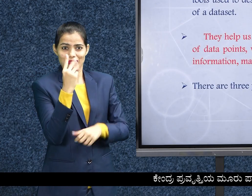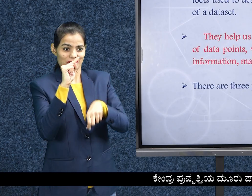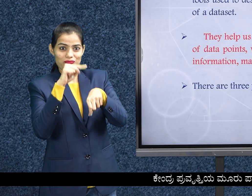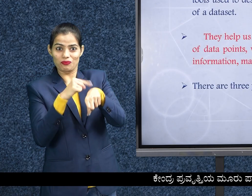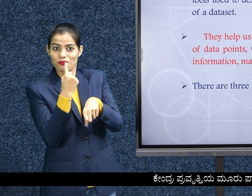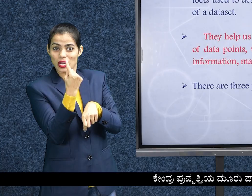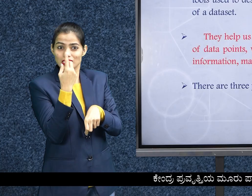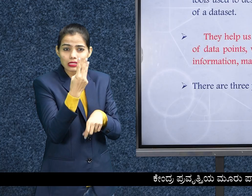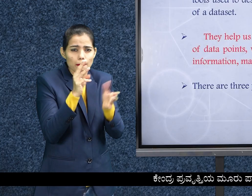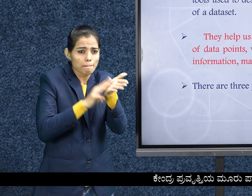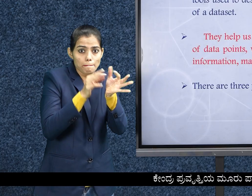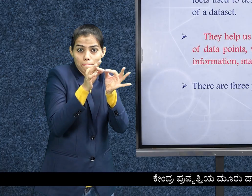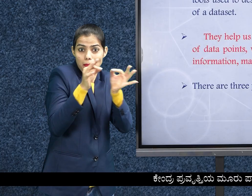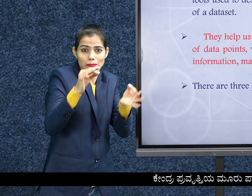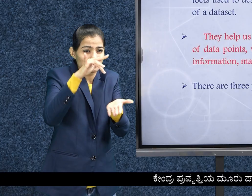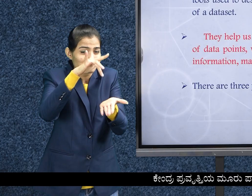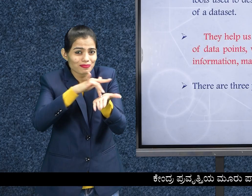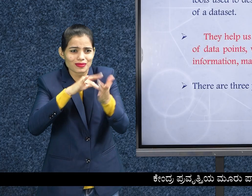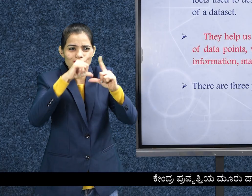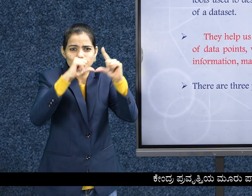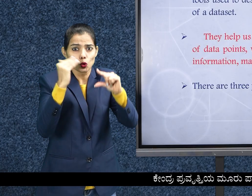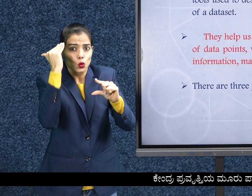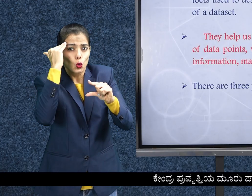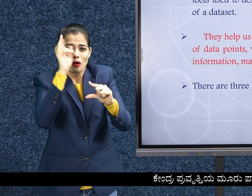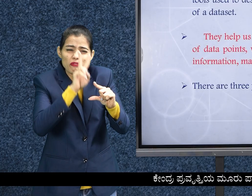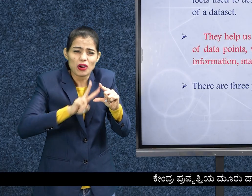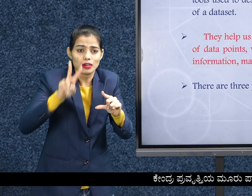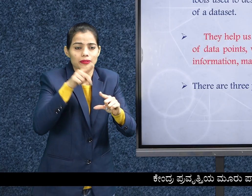ಕೇಂದ್ರ ಪ್ರವೃತ್ತಿಯ 3 ಪ್ರಾಥಮಿಕ ಕ್ರಮಗಳಿವೆ: